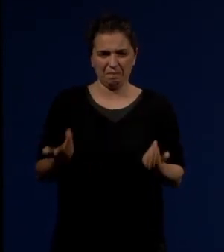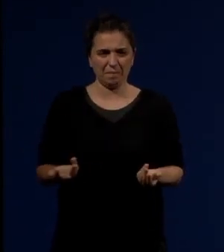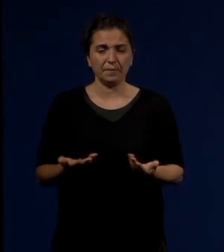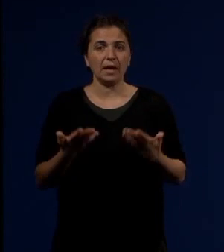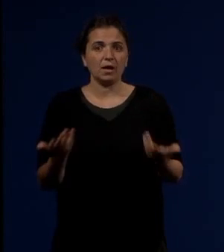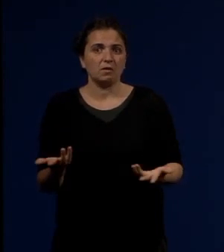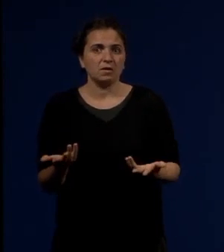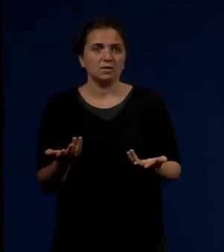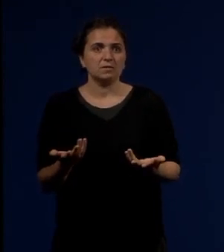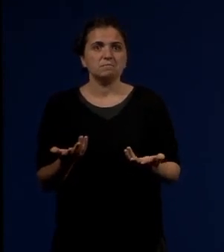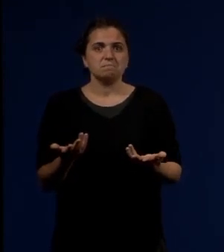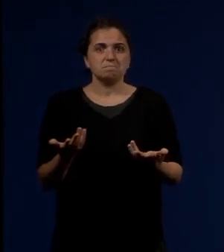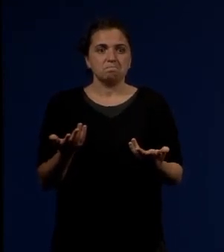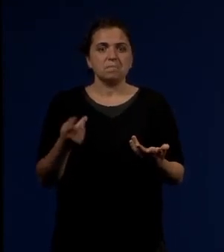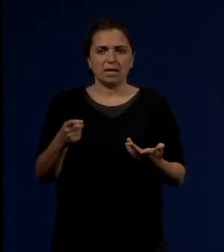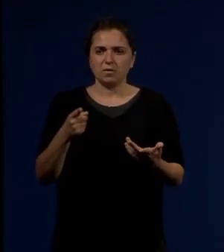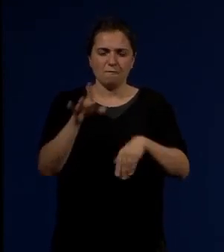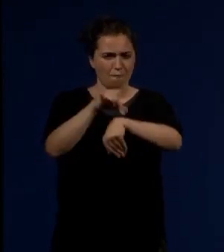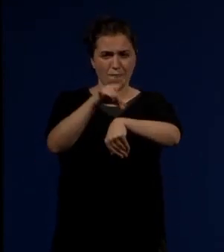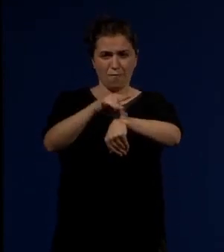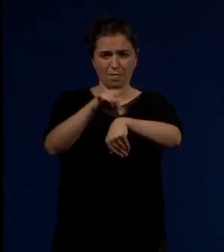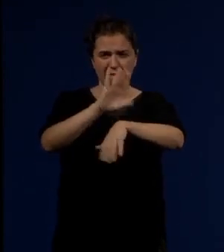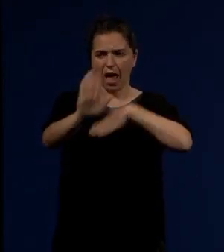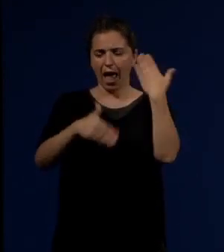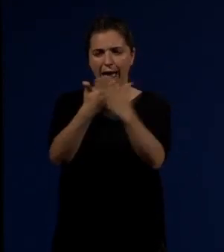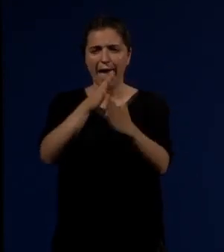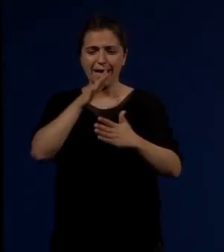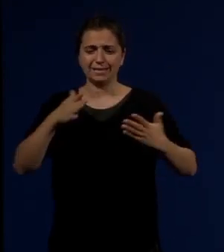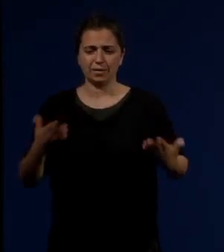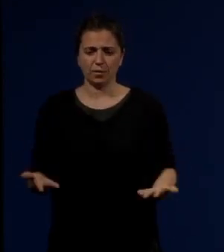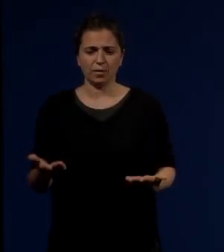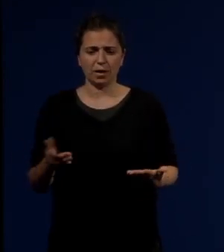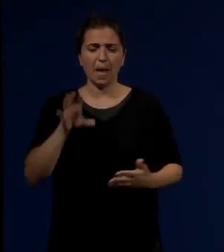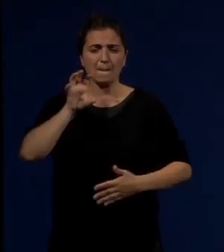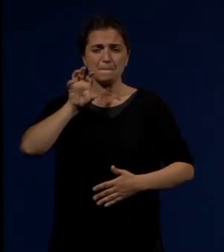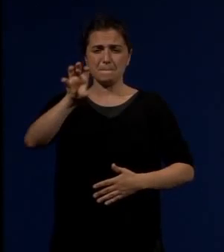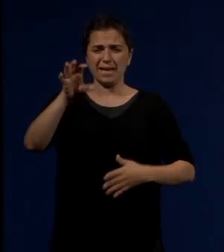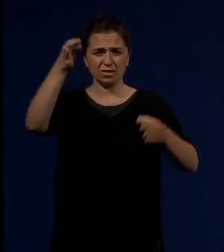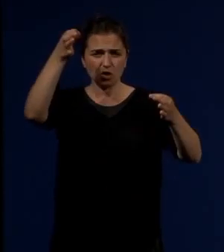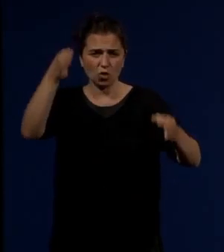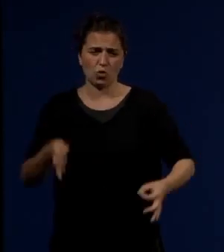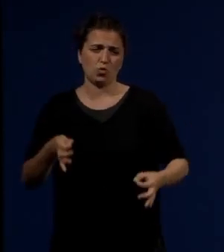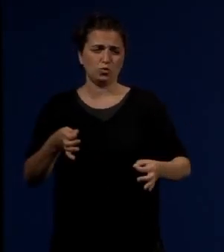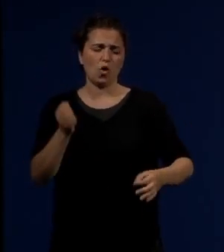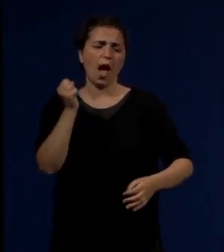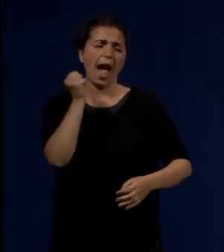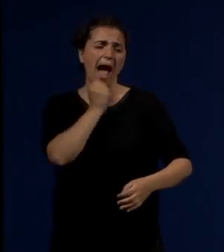A patoloxía foi o goberno que tivemos hasta agora. Un país xusto non abusa das súas